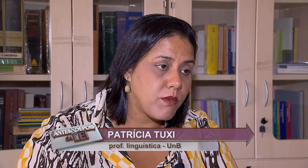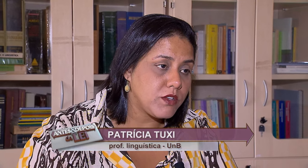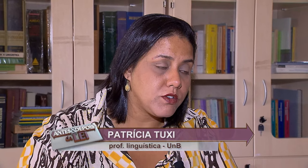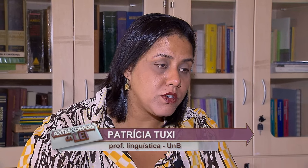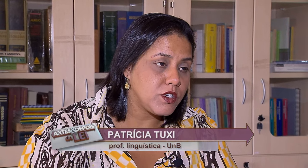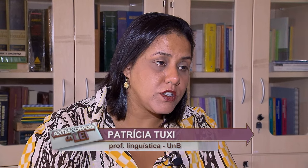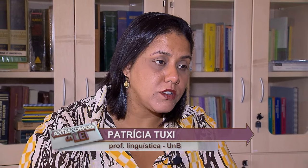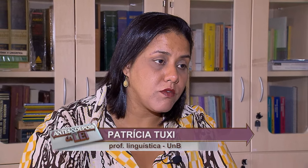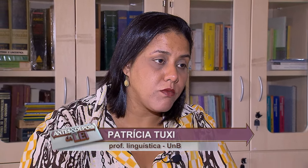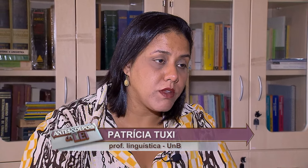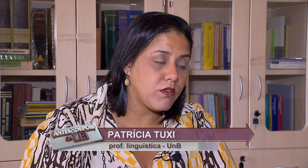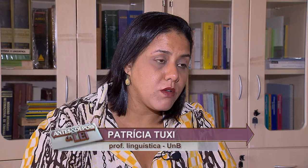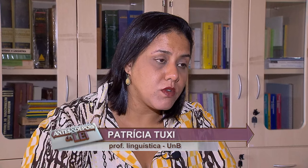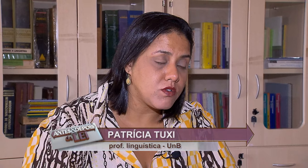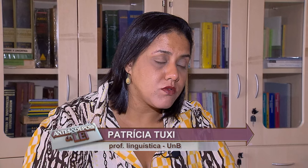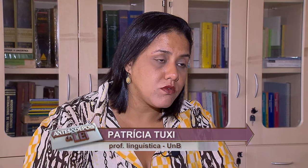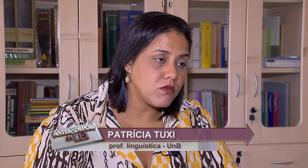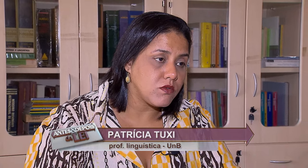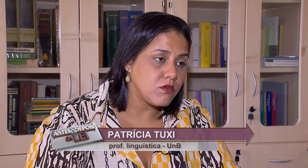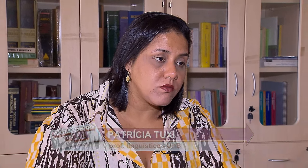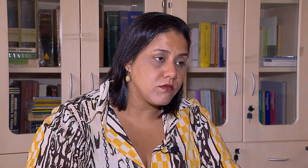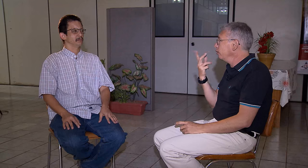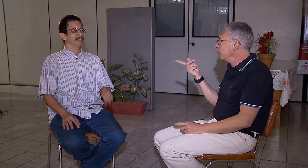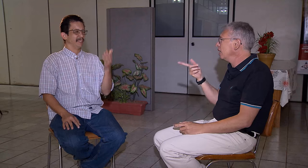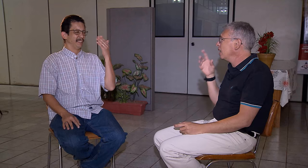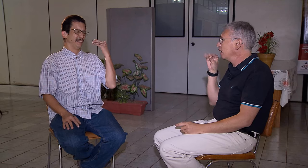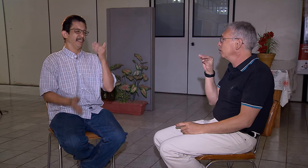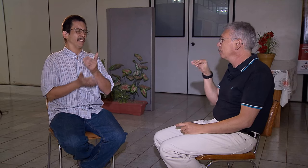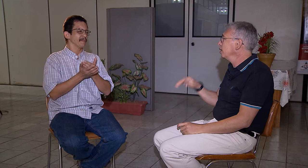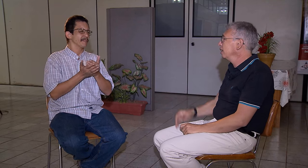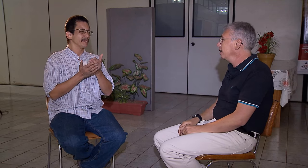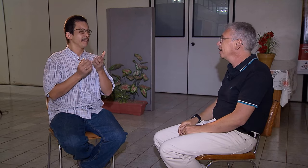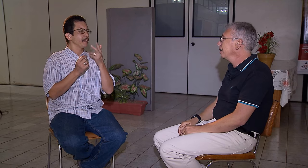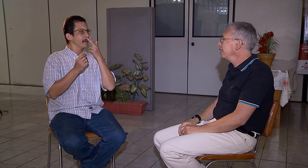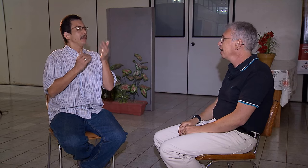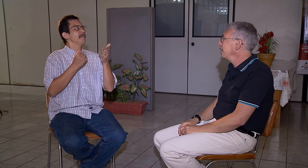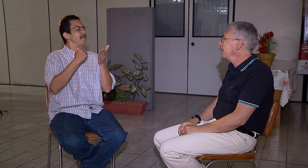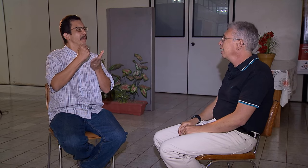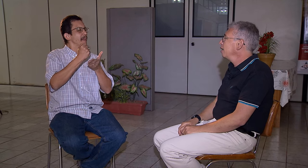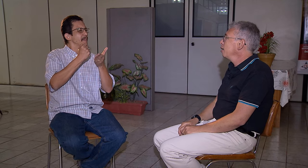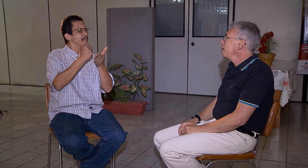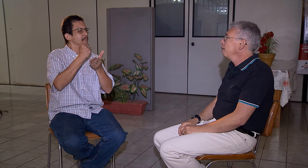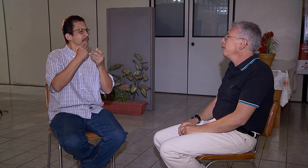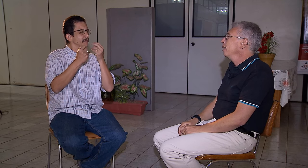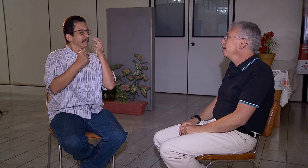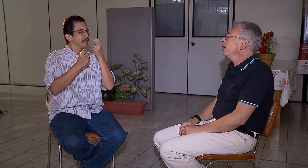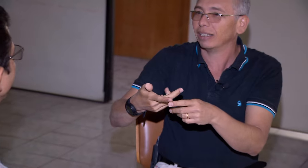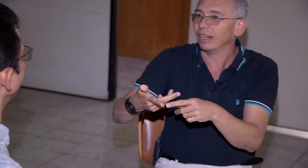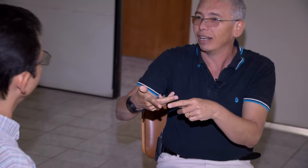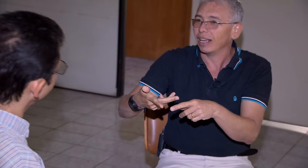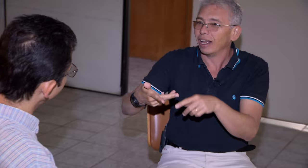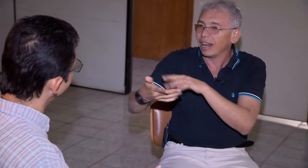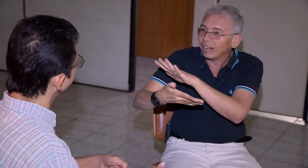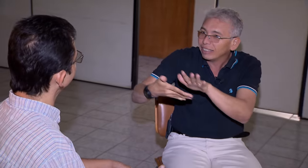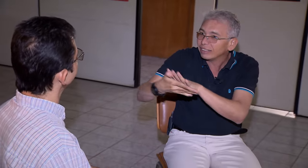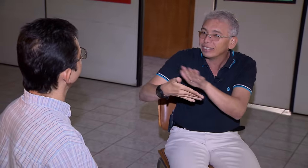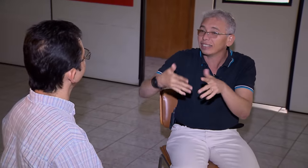principalmente de desenvolvimento linguístico do surdo. Hoje, Celso trabalha em uma empresa especializada em instalação de elevadores e em uma